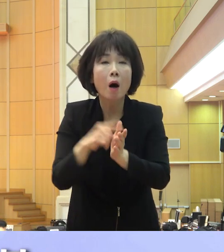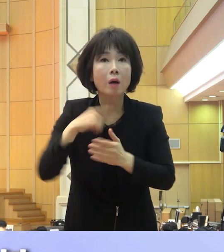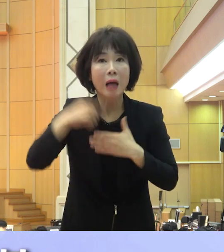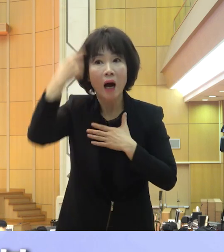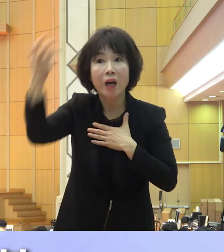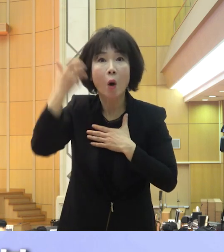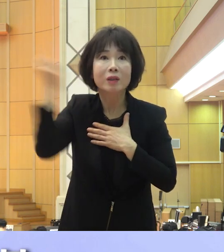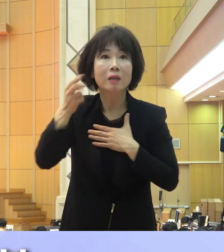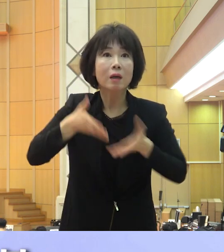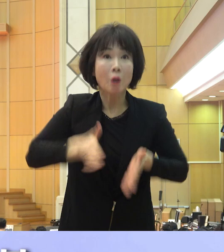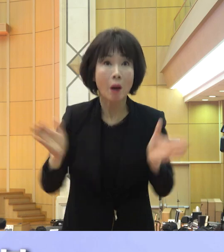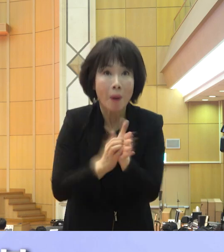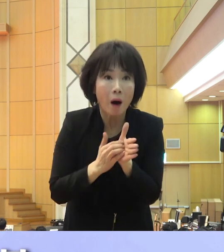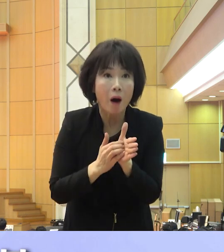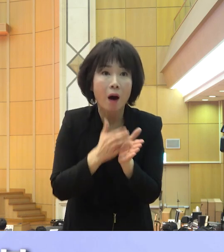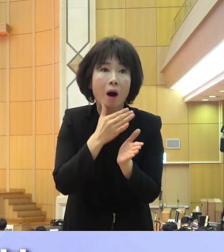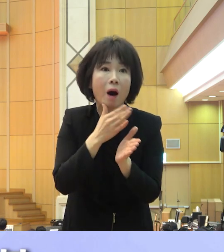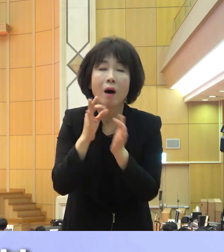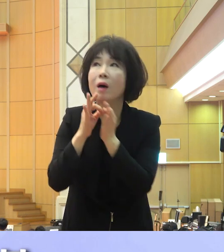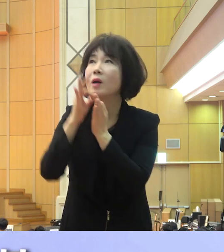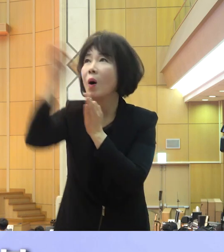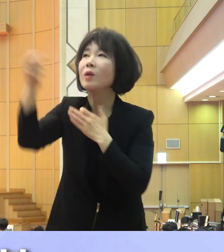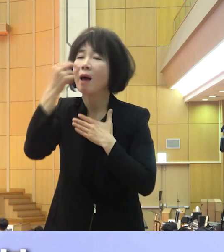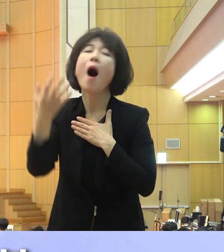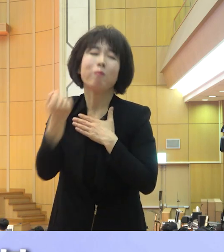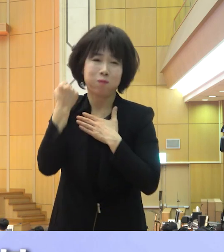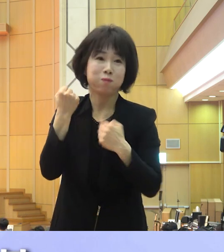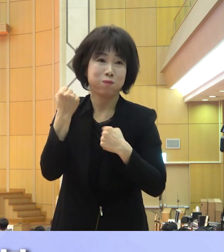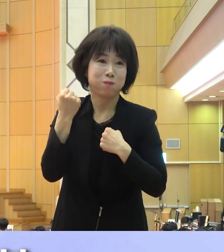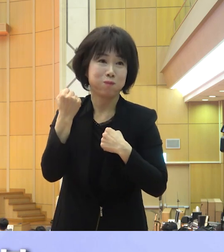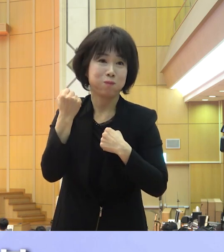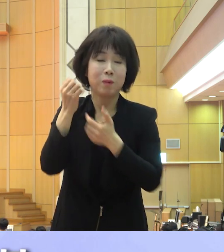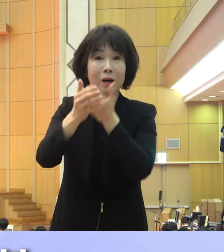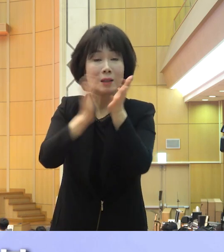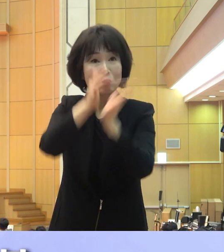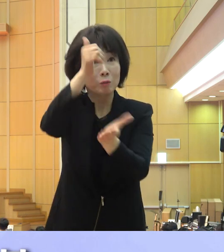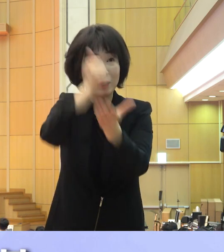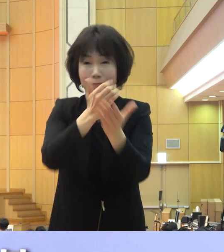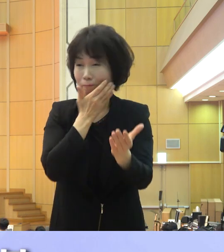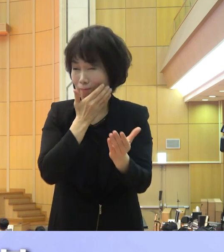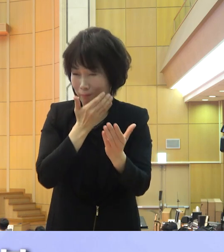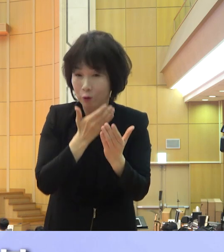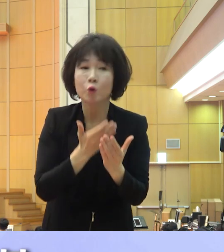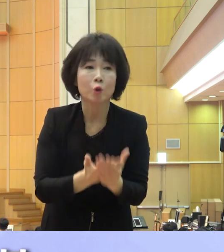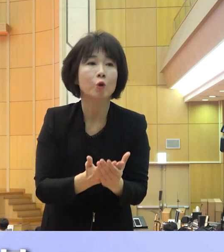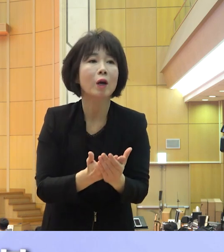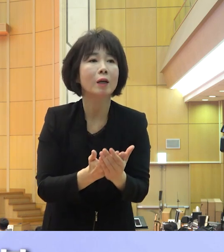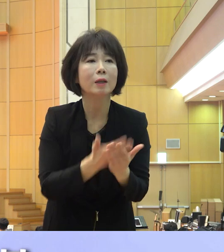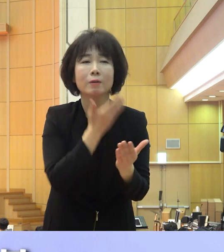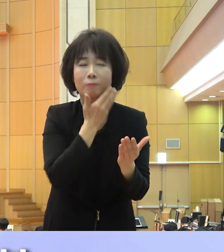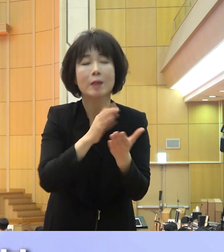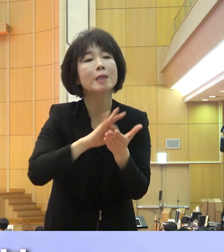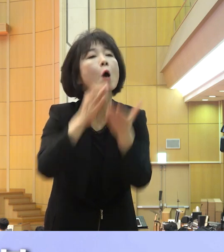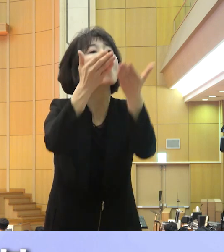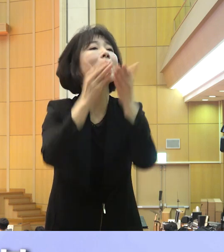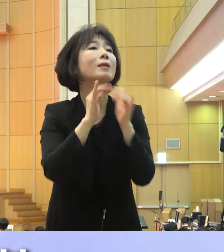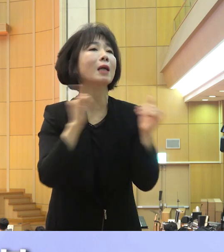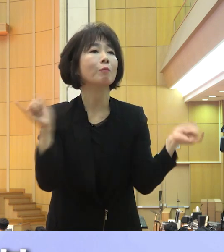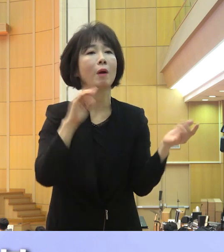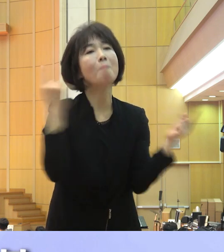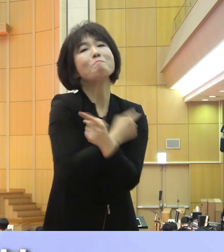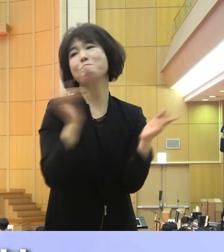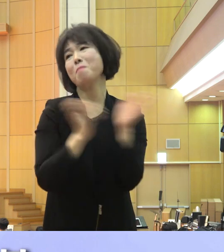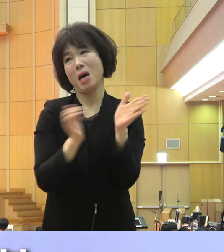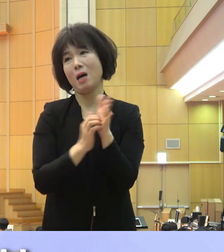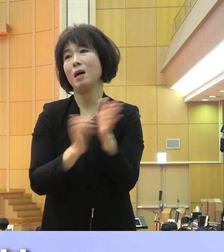거듭나서 영생할 뿐만 아니라 예수님의 귀한 쓰임받는 귀한 자가